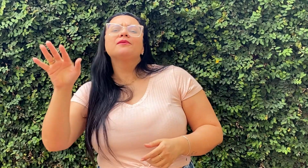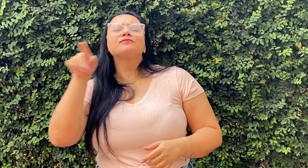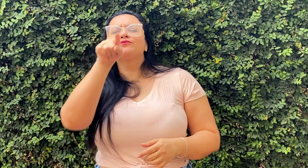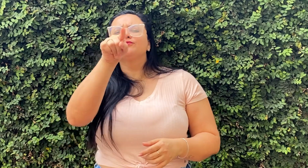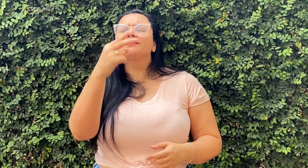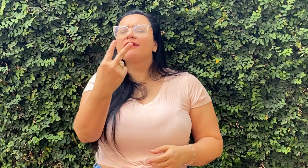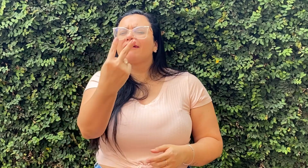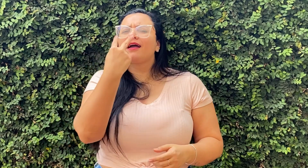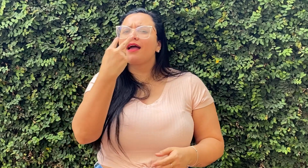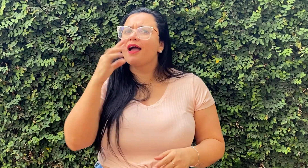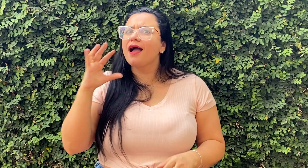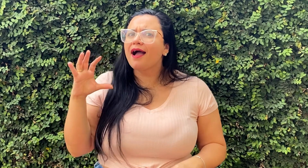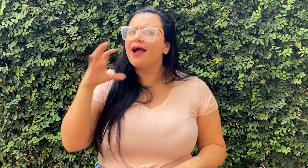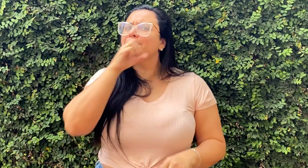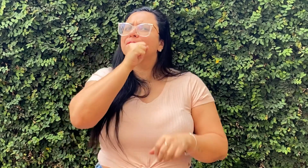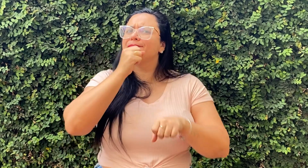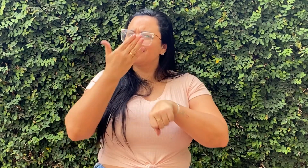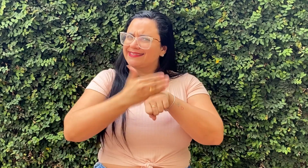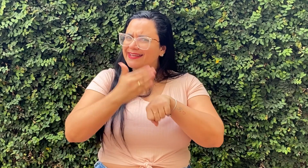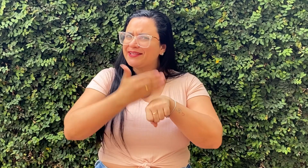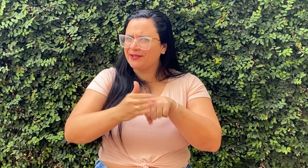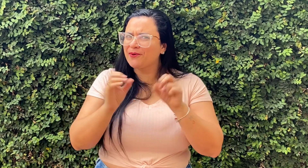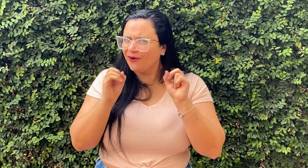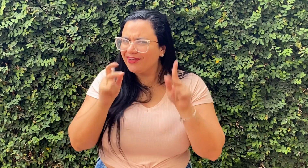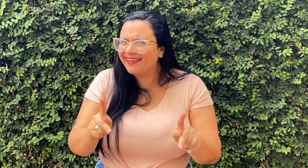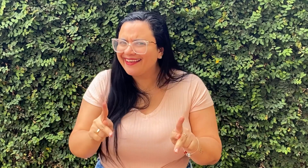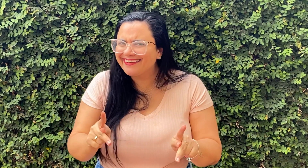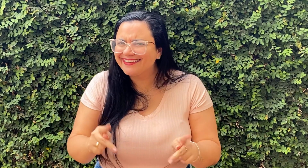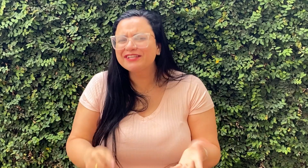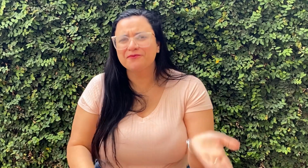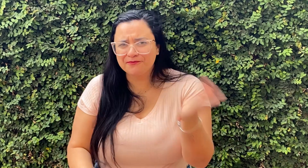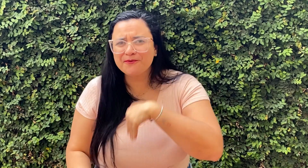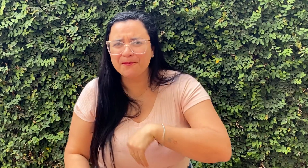então? Olha lá, eu vou fazer um pouquinho mais rápido.